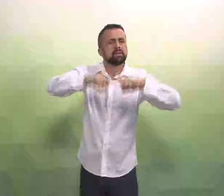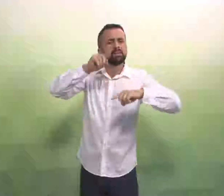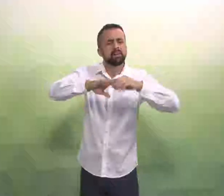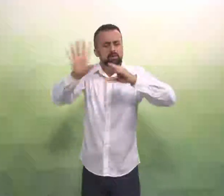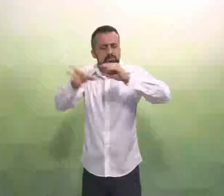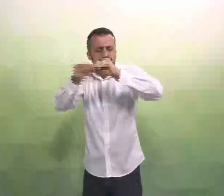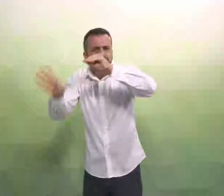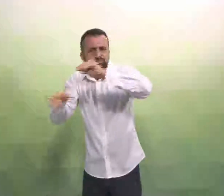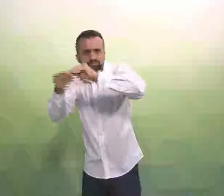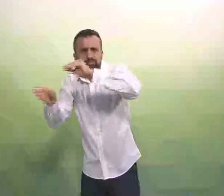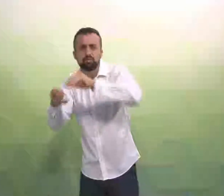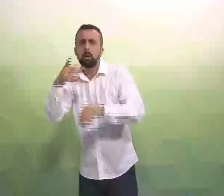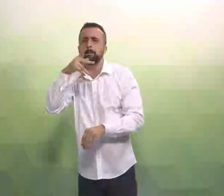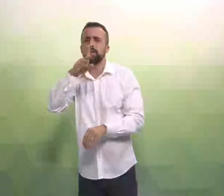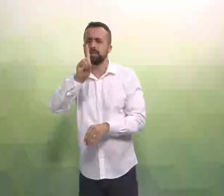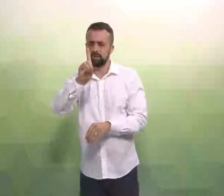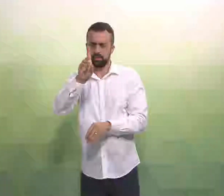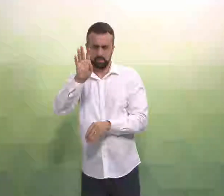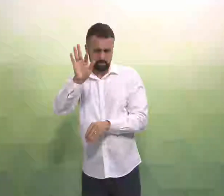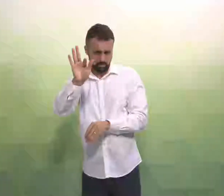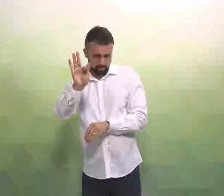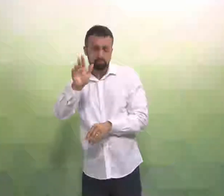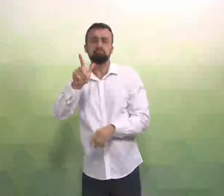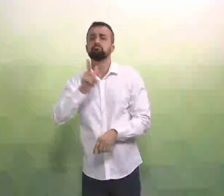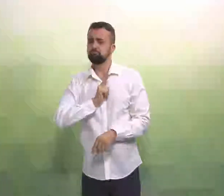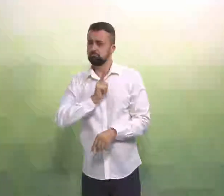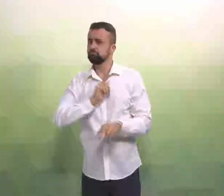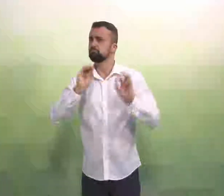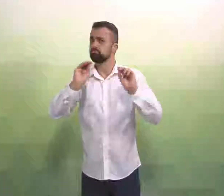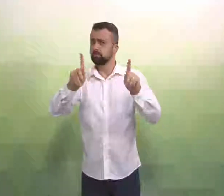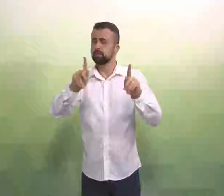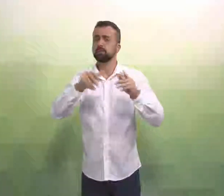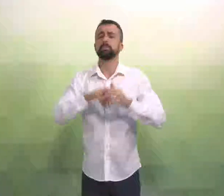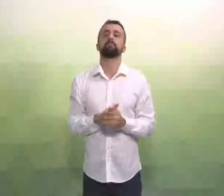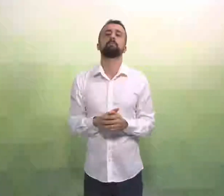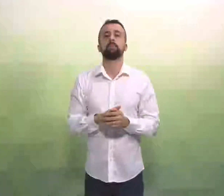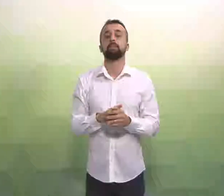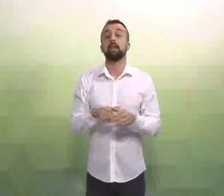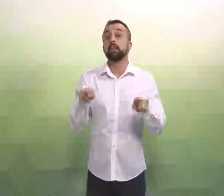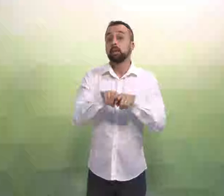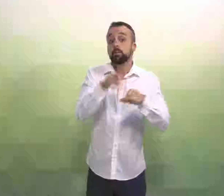Mas, na sala, também haverá materiais em PDF complementares, ok?